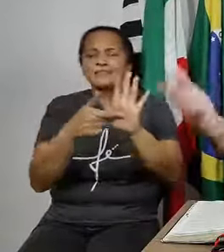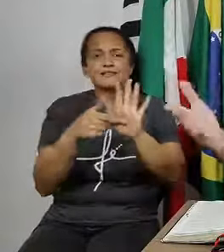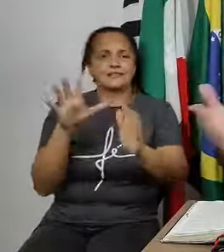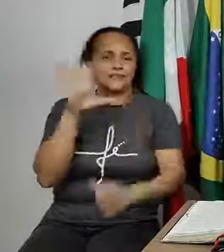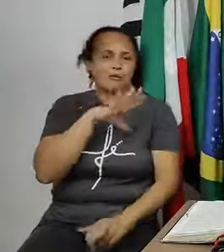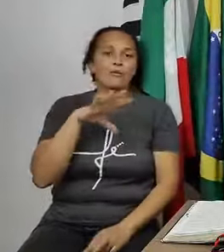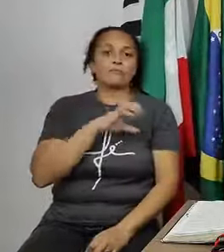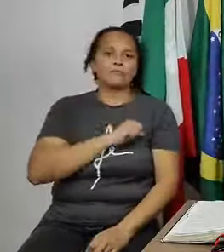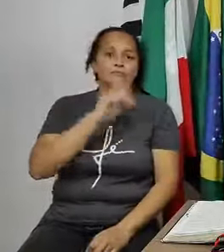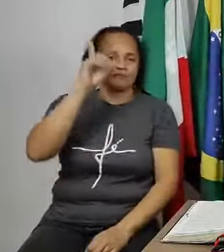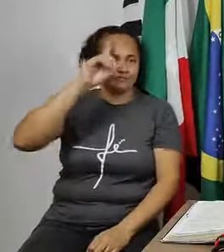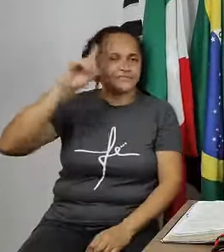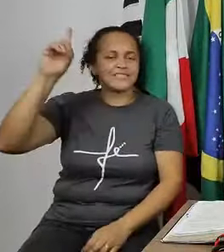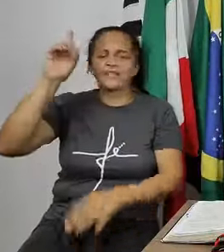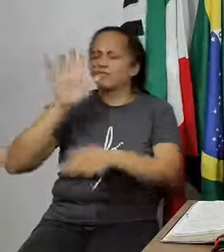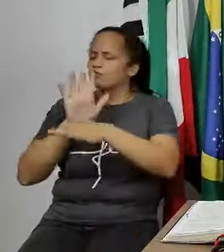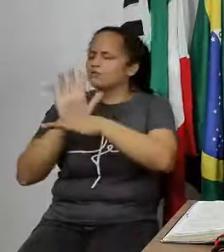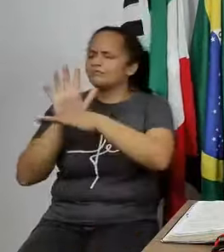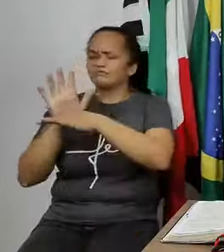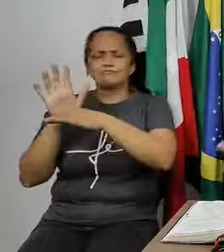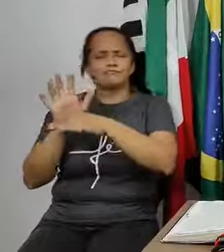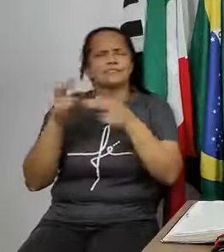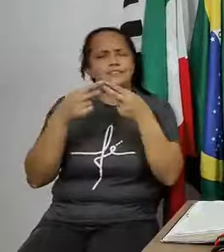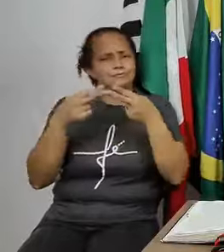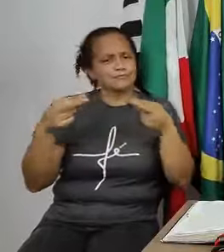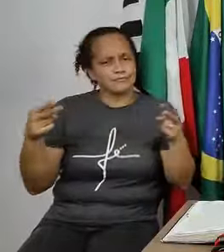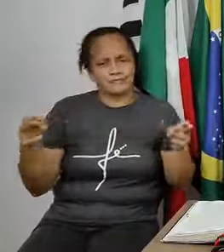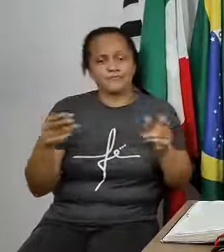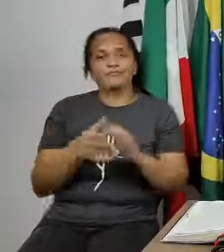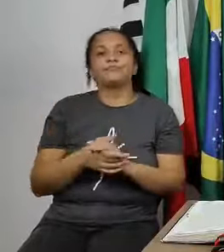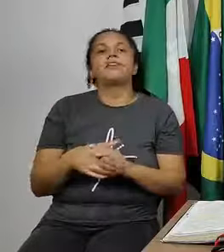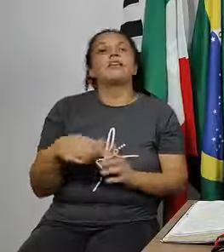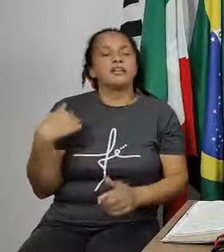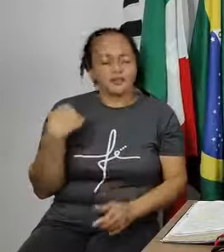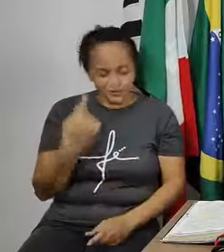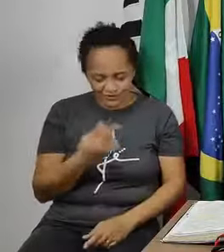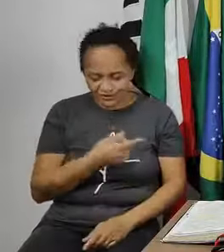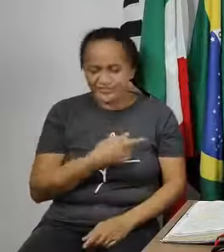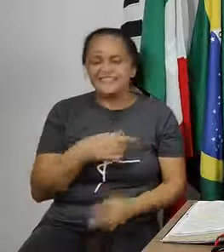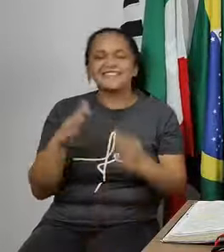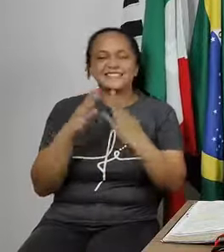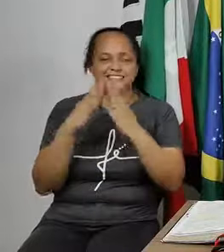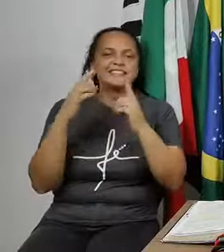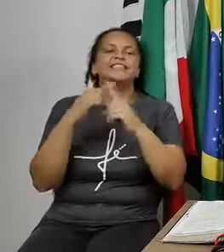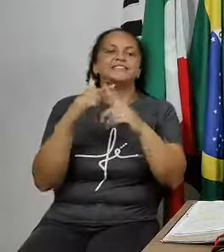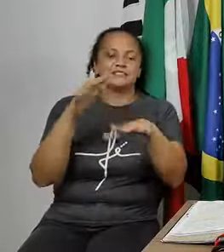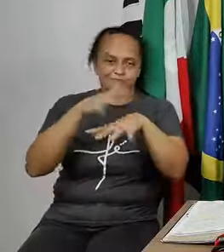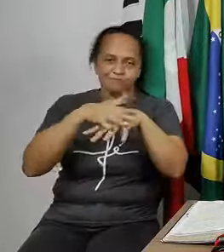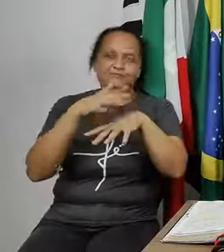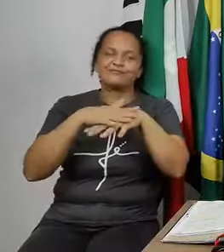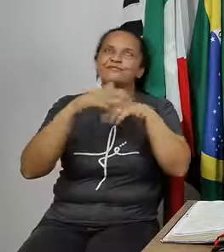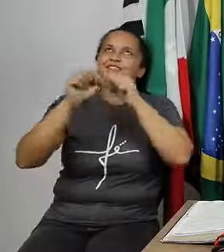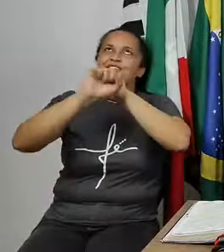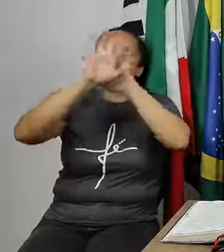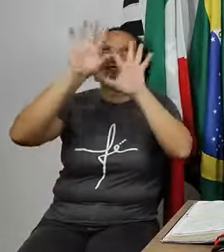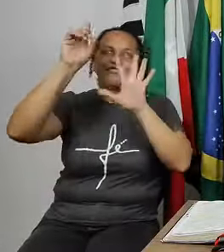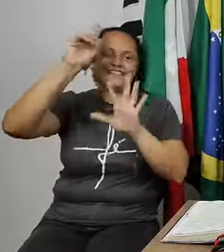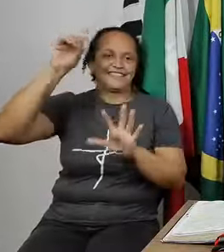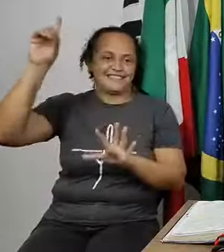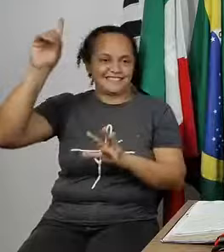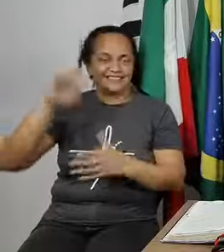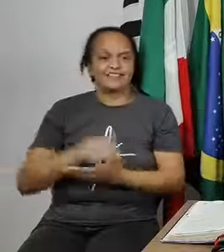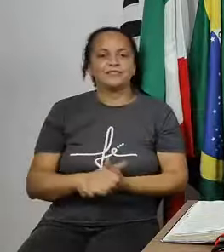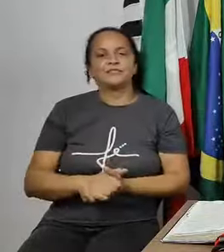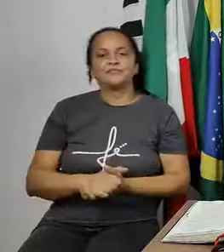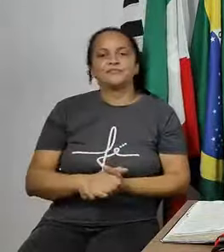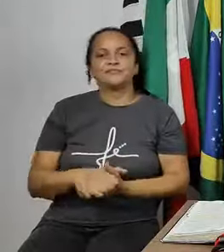cooperar com outros ministérios. E é o que a nossa igreja tem feito, glória a Deus, né? Desde que a IHM foi